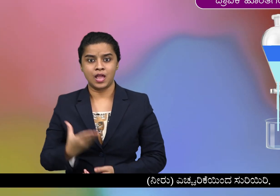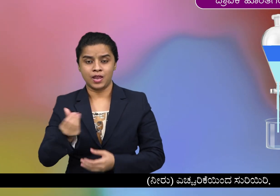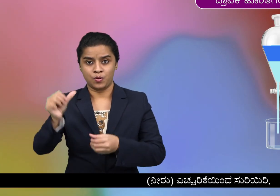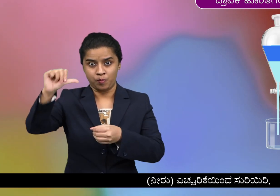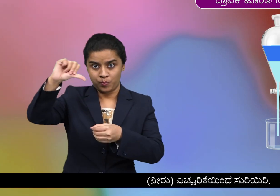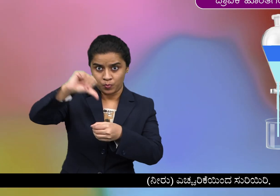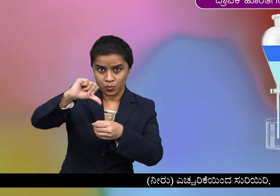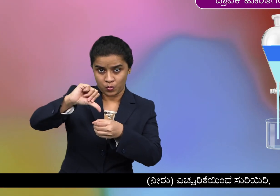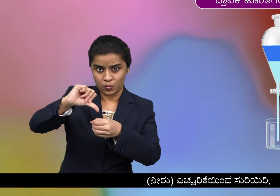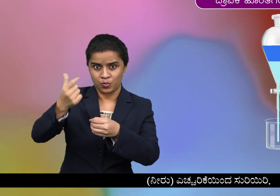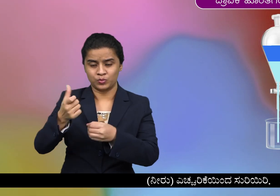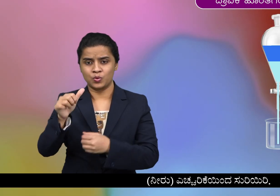ಸುರಿಯಿರಿ.